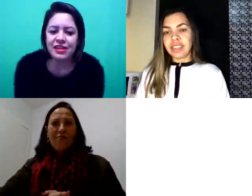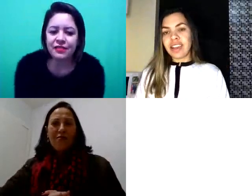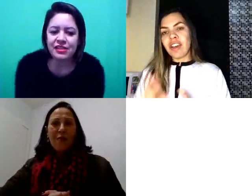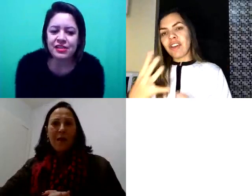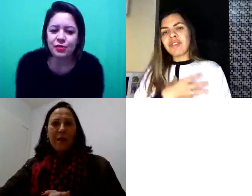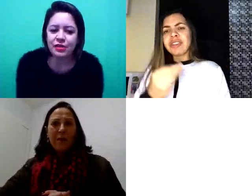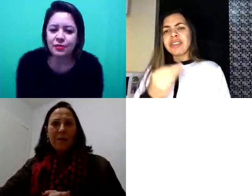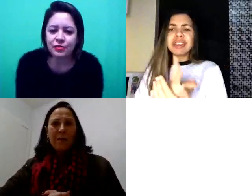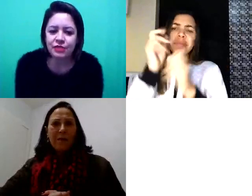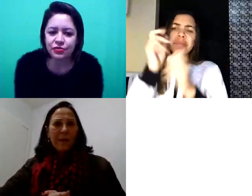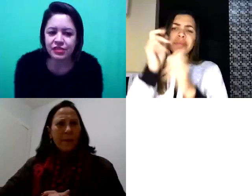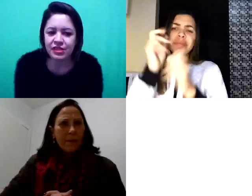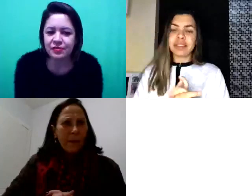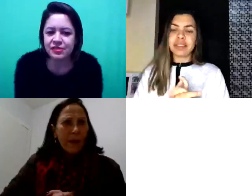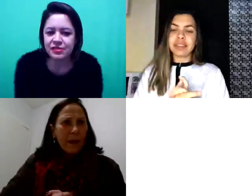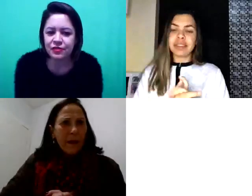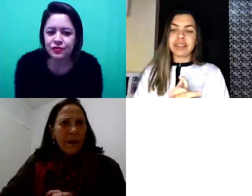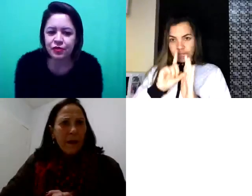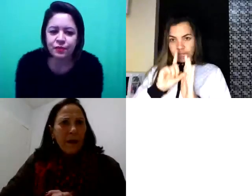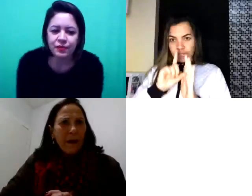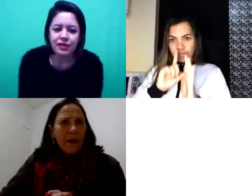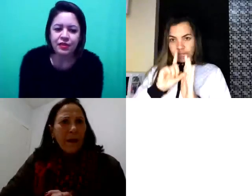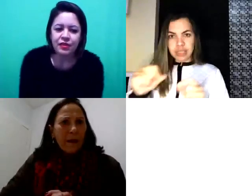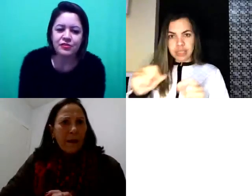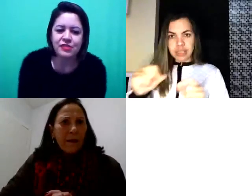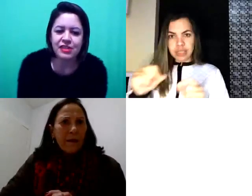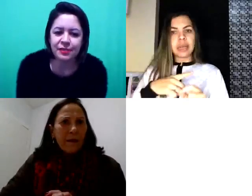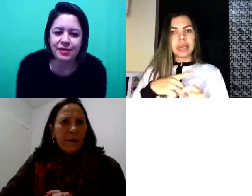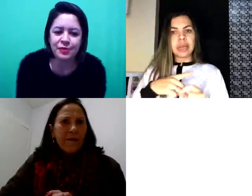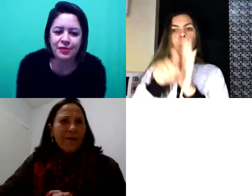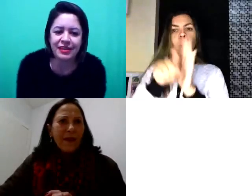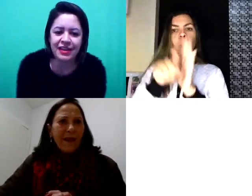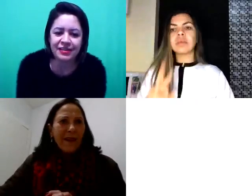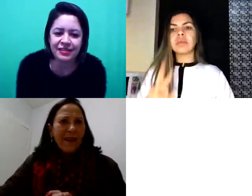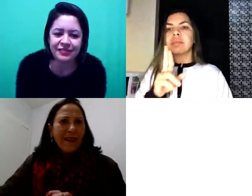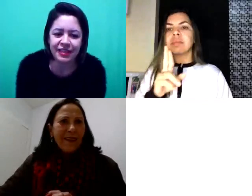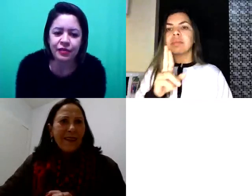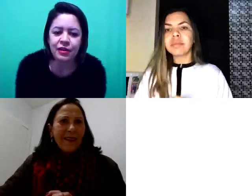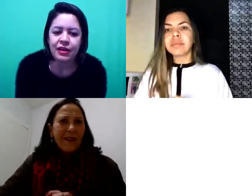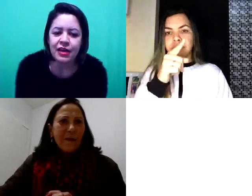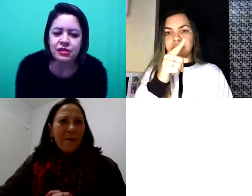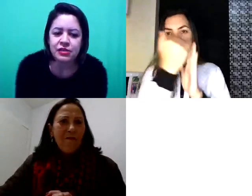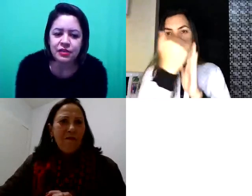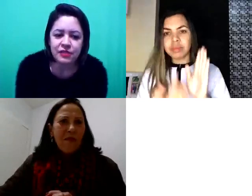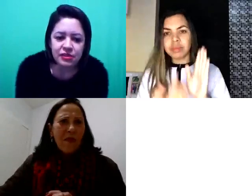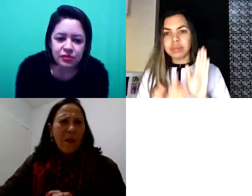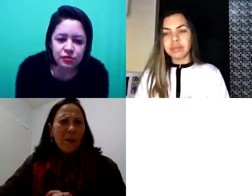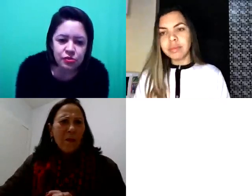você responde a pergunta do Felipe, fazendo um favor, que eu acho que você tem mais propriedade, eu não tenho. Caso entrevistando